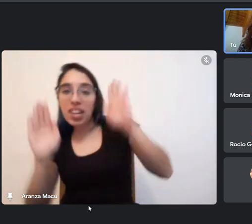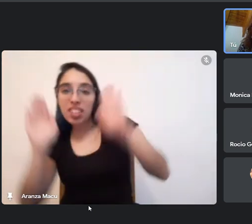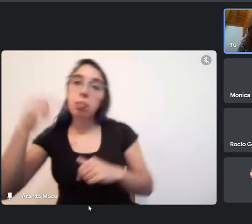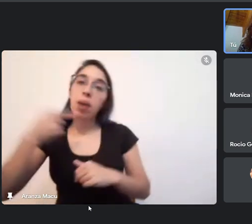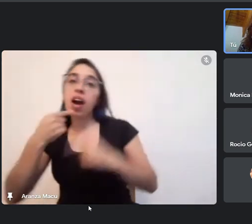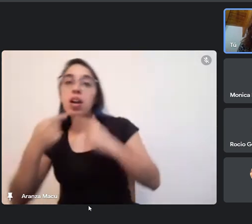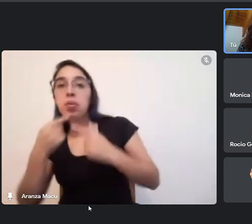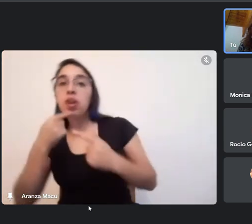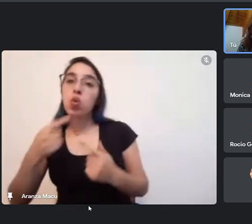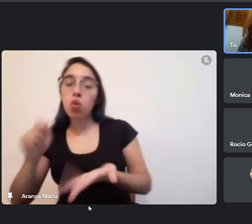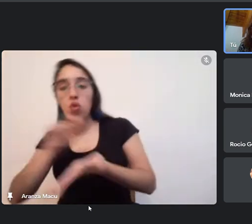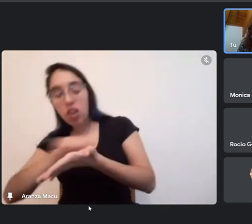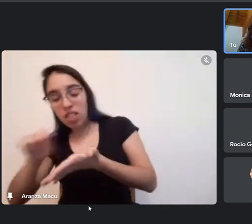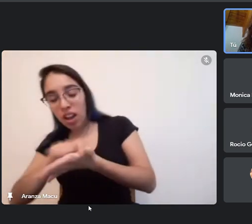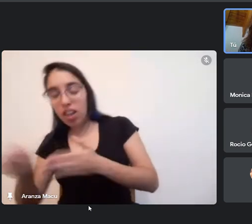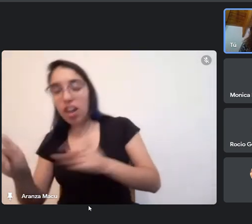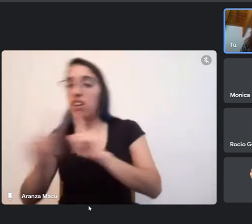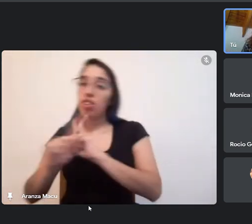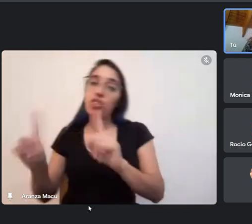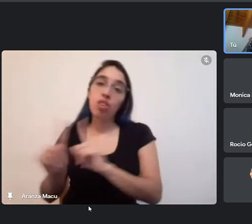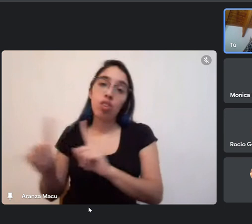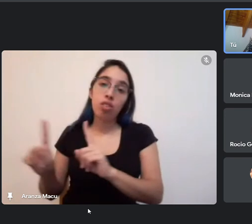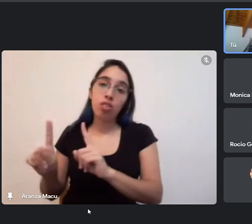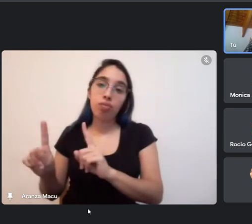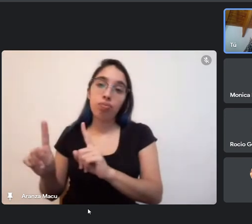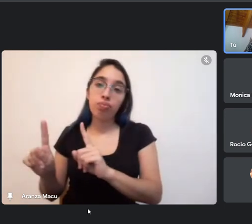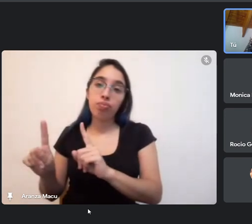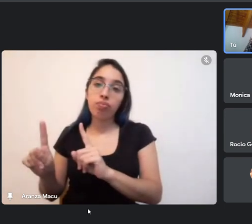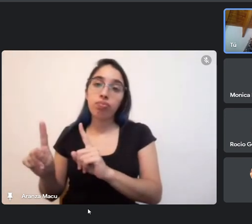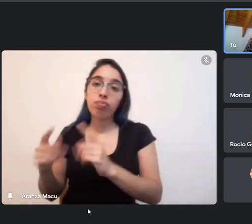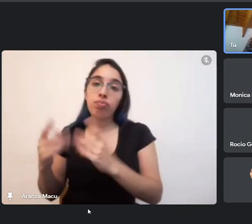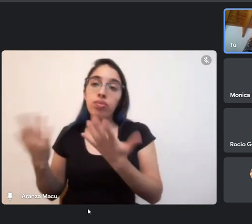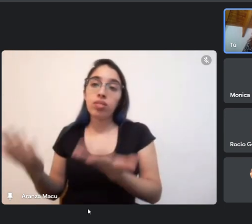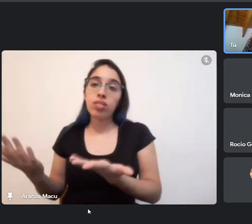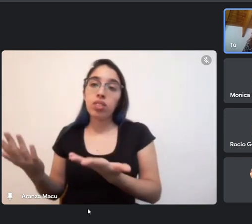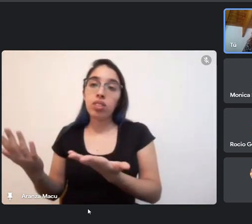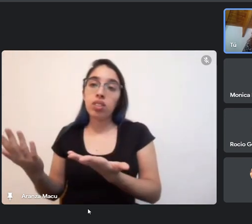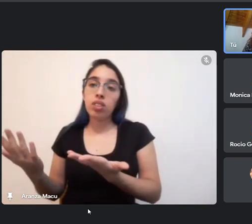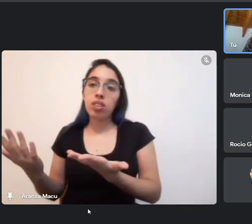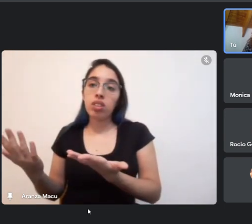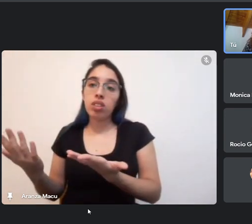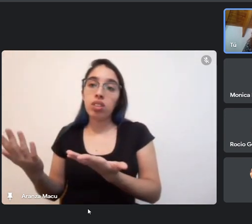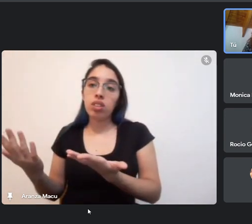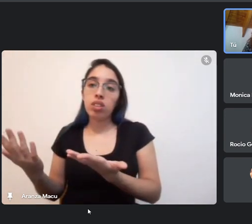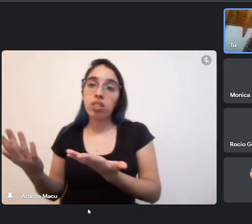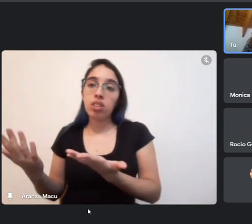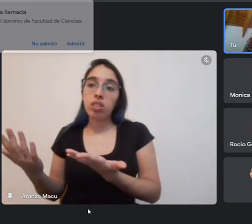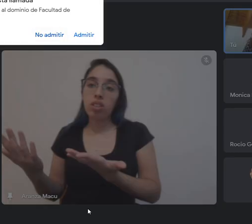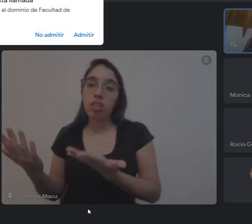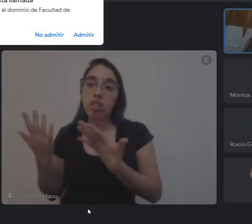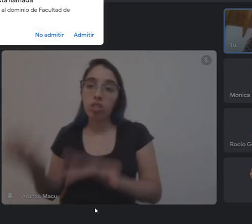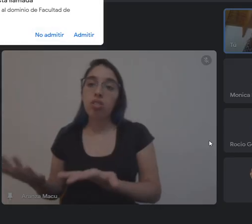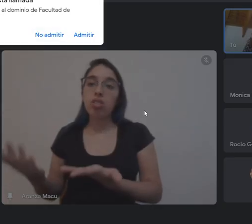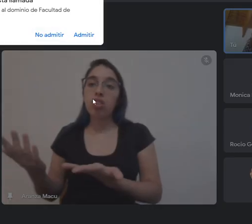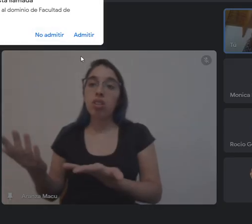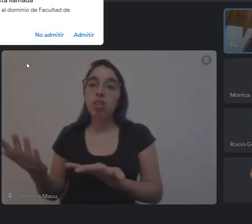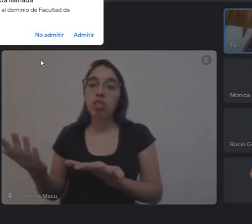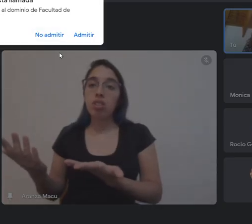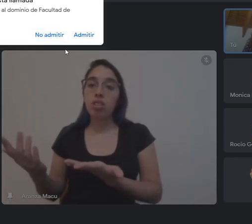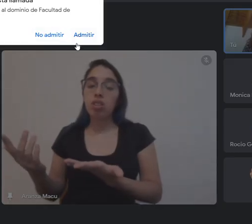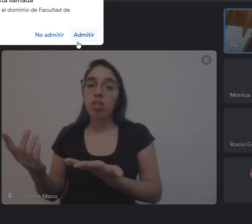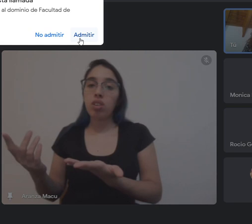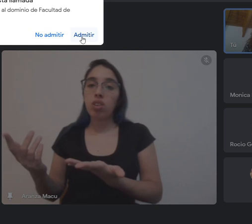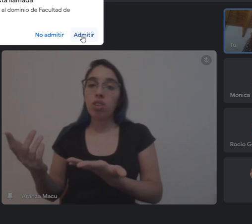tarea. Así que de esta manera nos vamos a organizar para el próximo parcial,